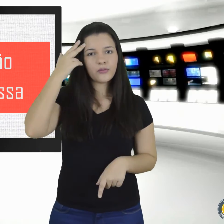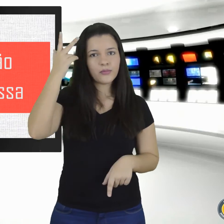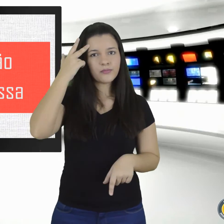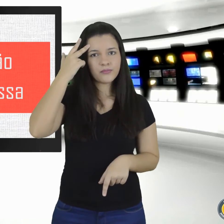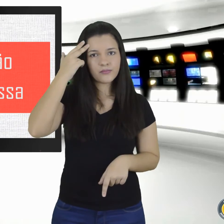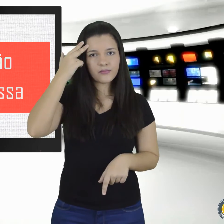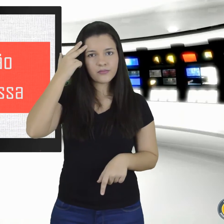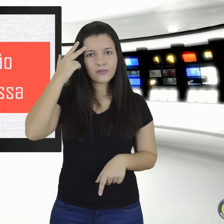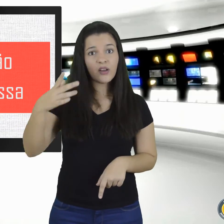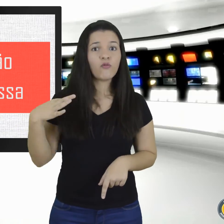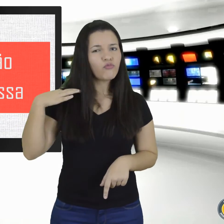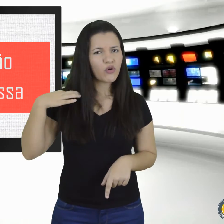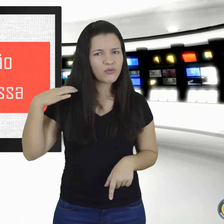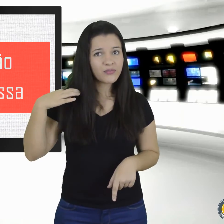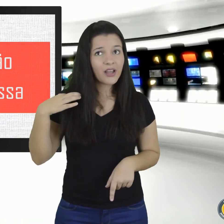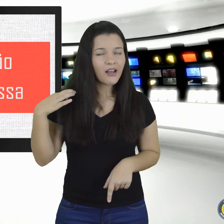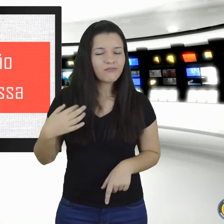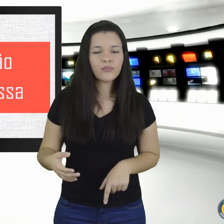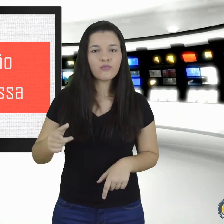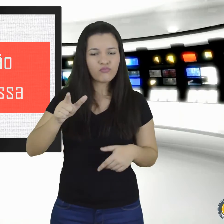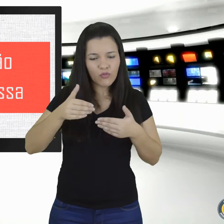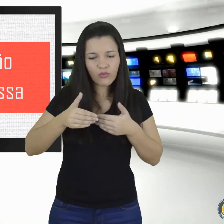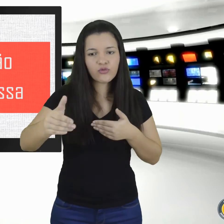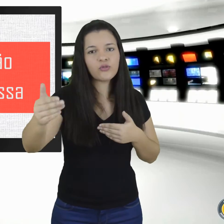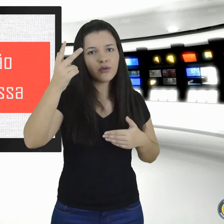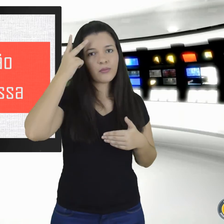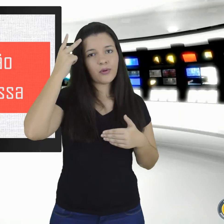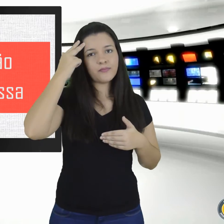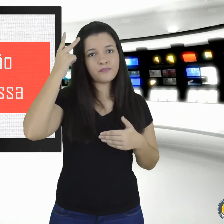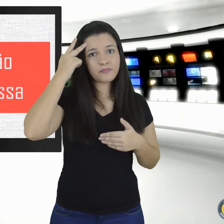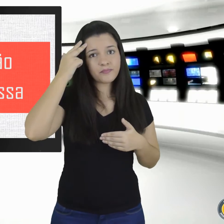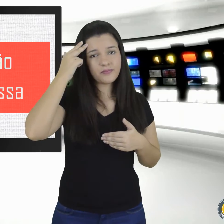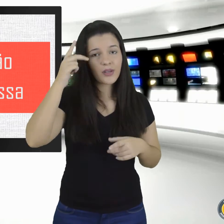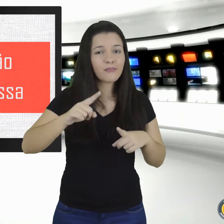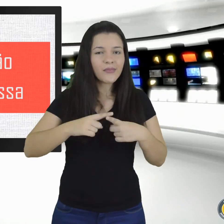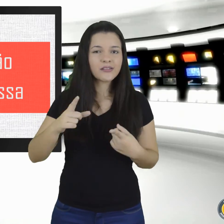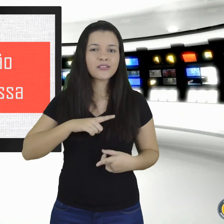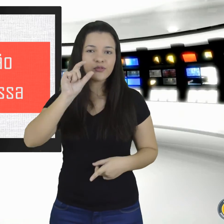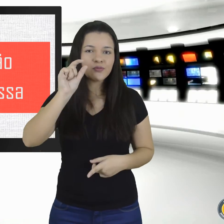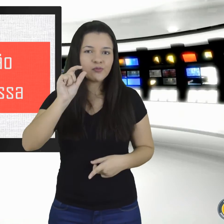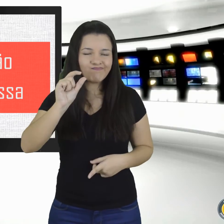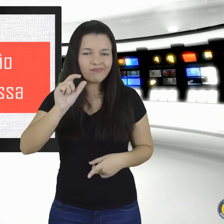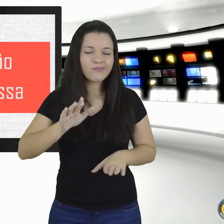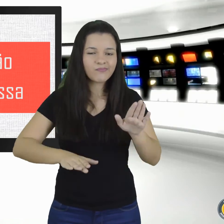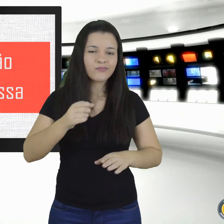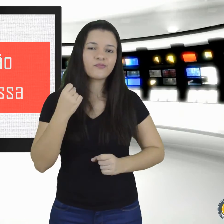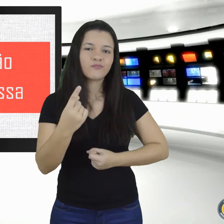não houve diminuição no quadro. Entretanto, foram registrados alguns casos de demissão